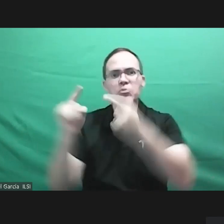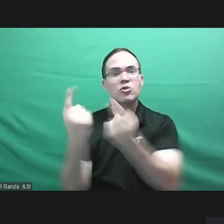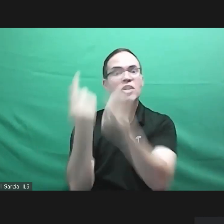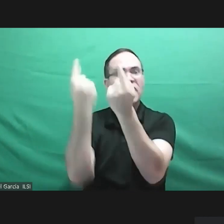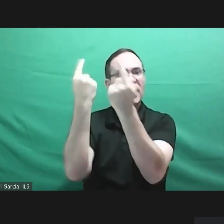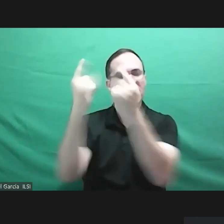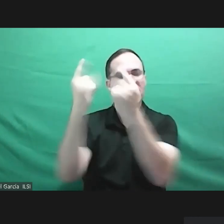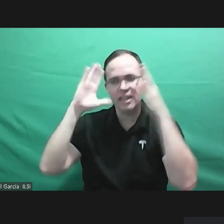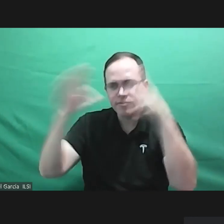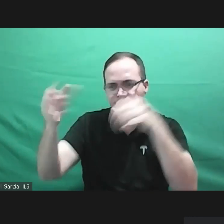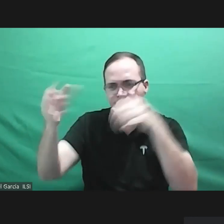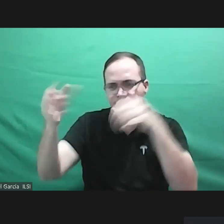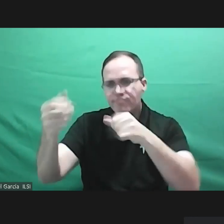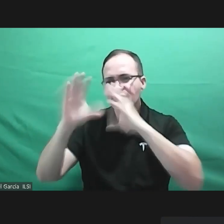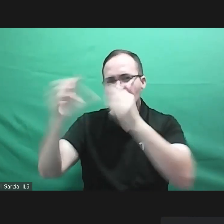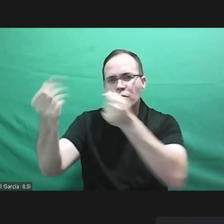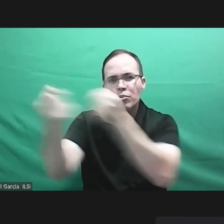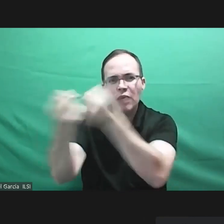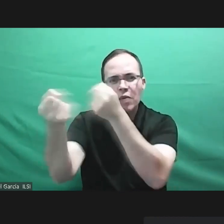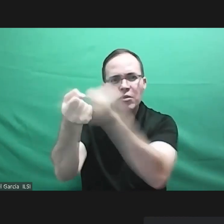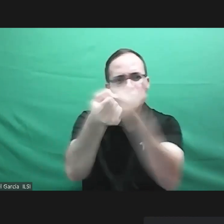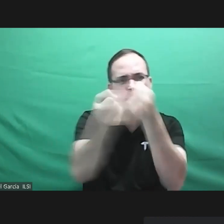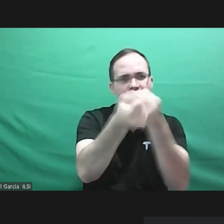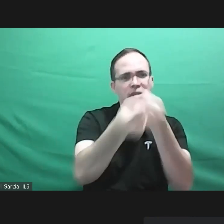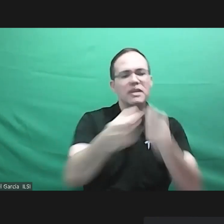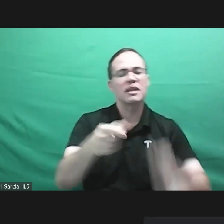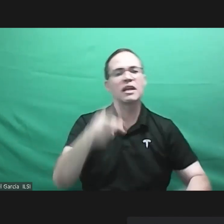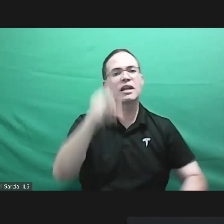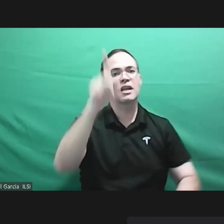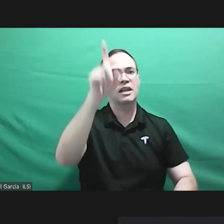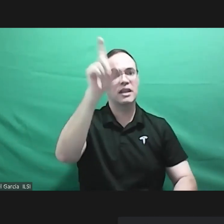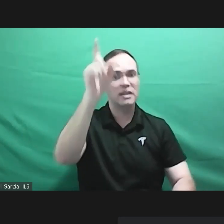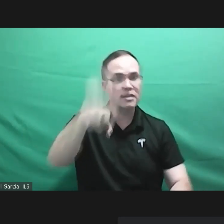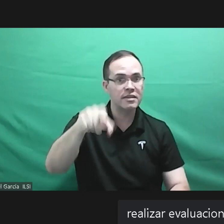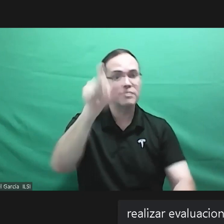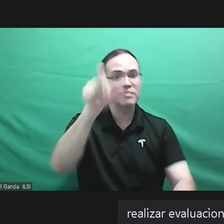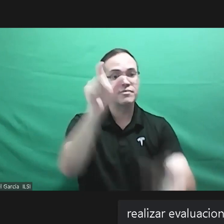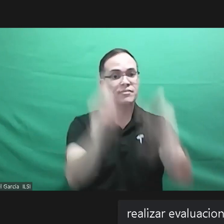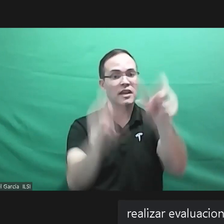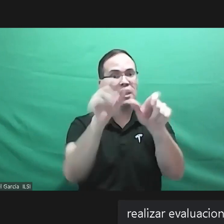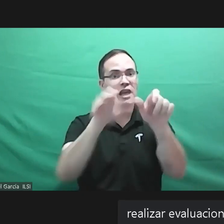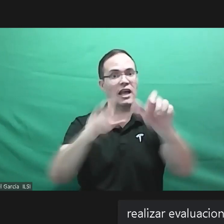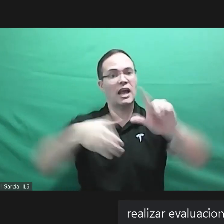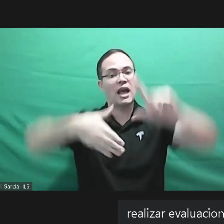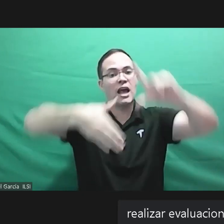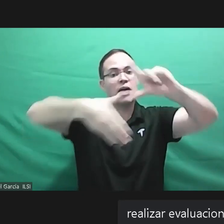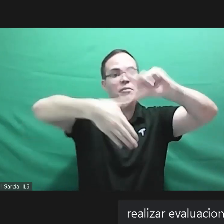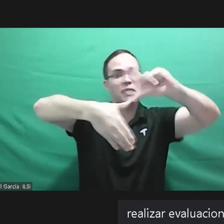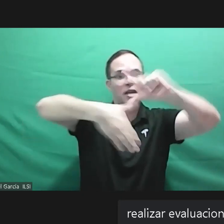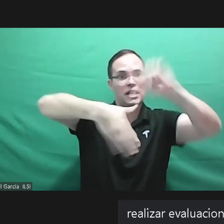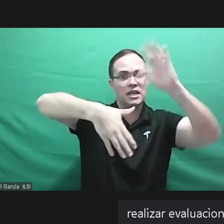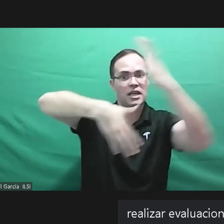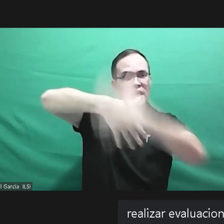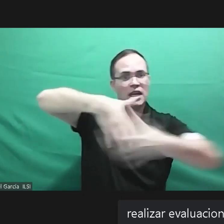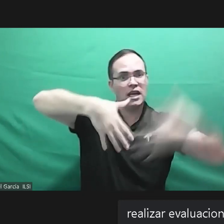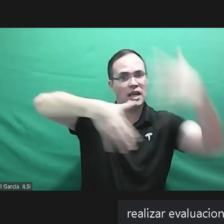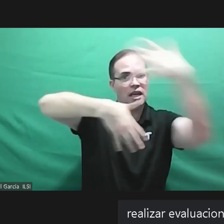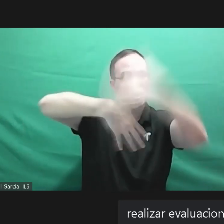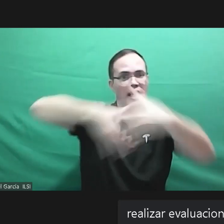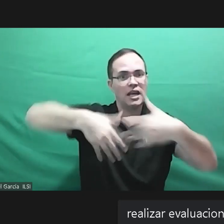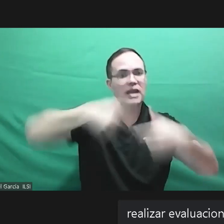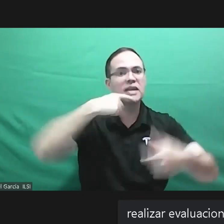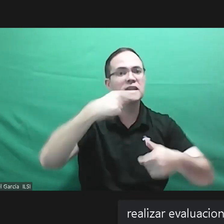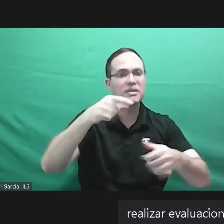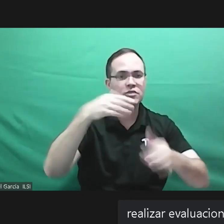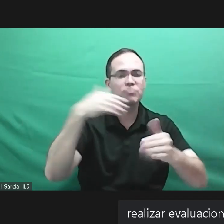políticas, que también es una gran deuda que tiene América Latina. Entonces, todo lo que es indicadores de proceso, de resultados